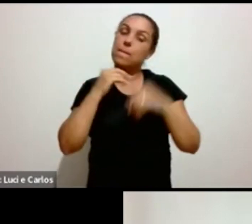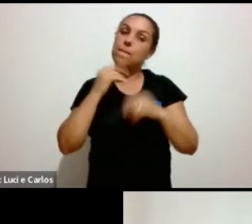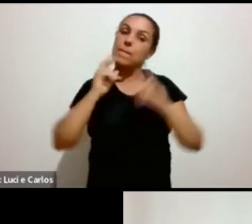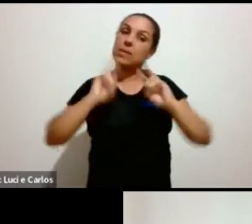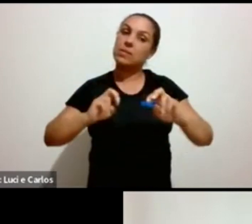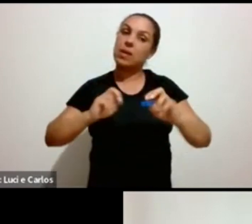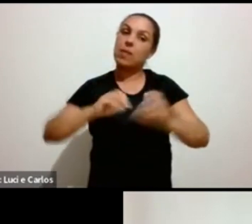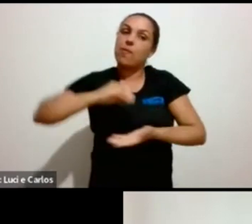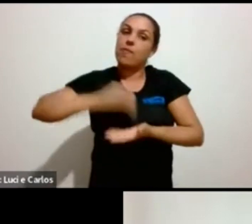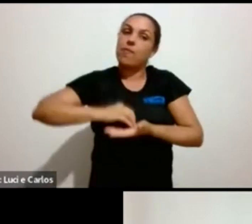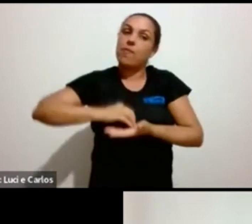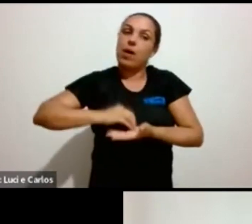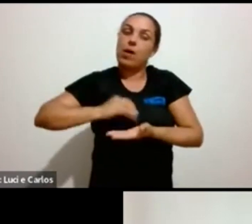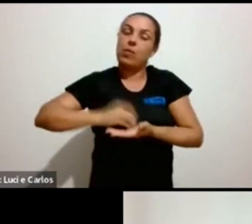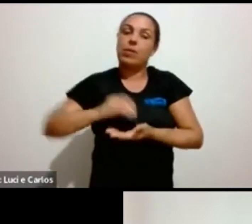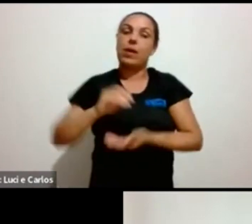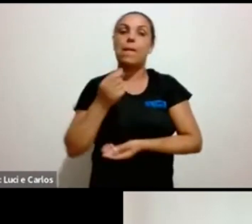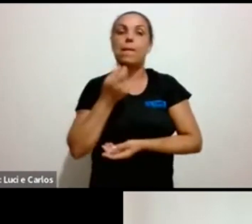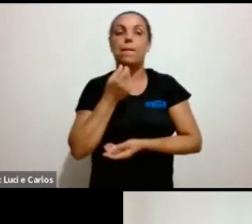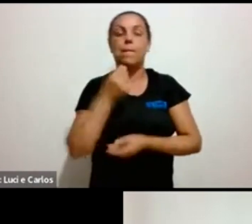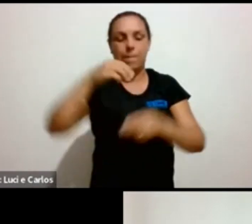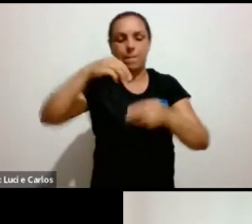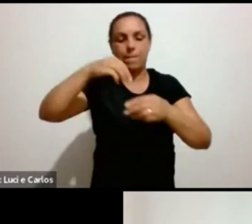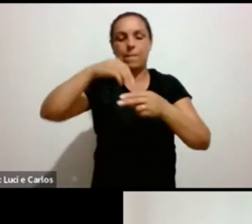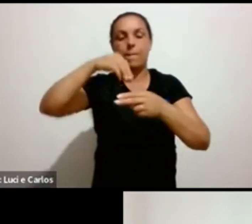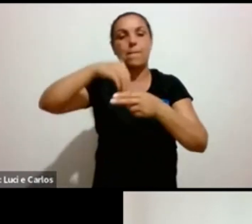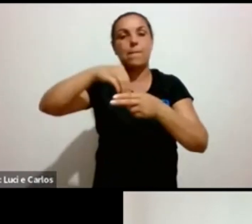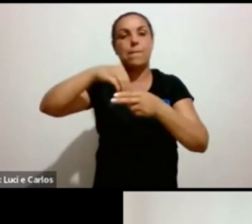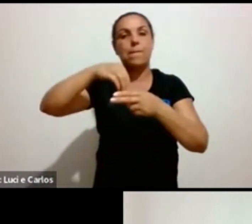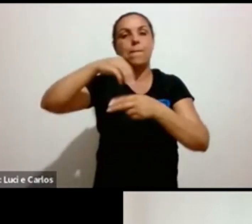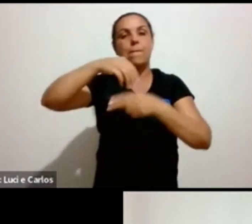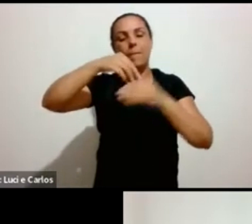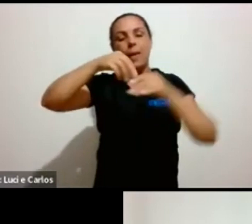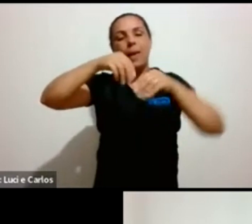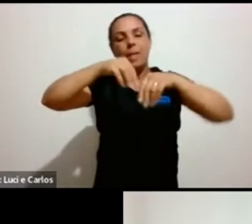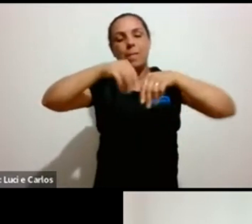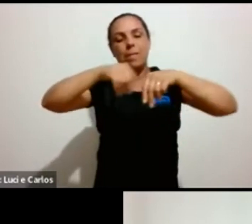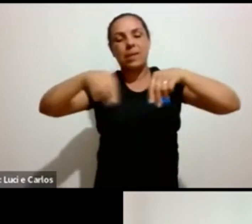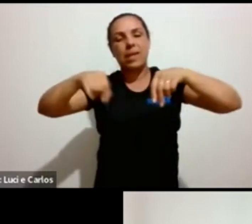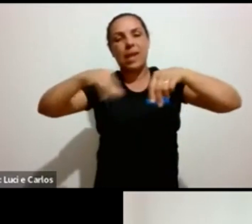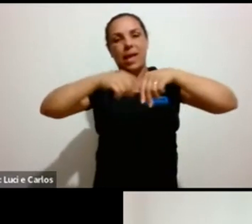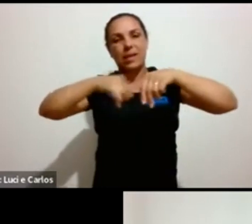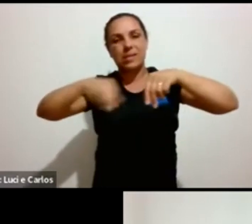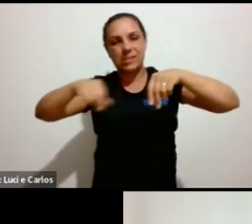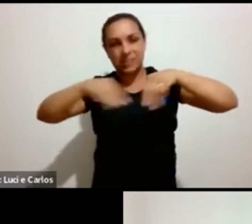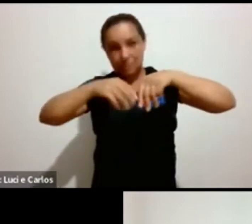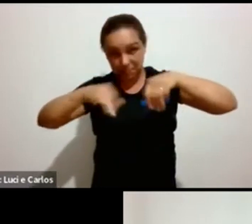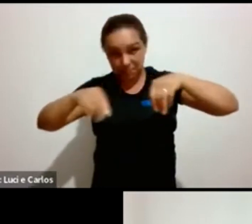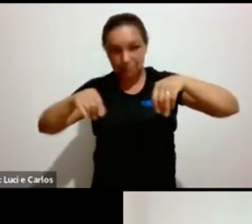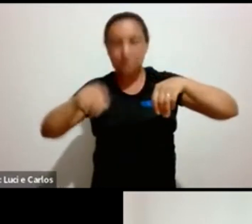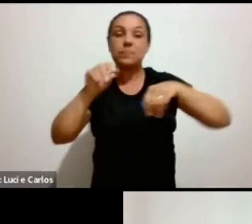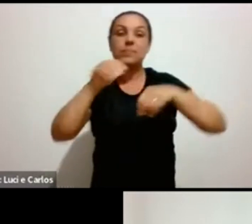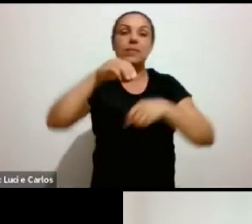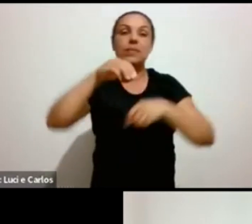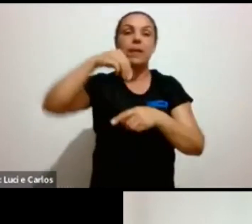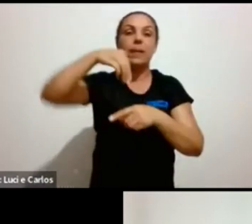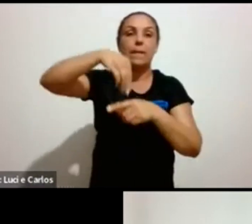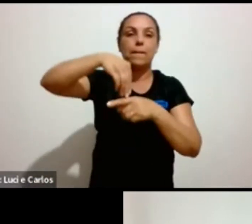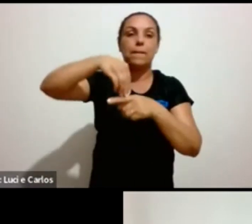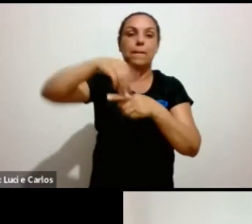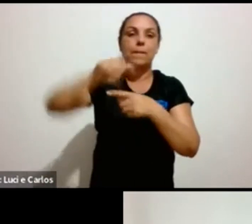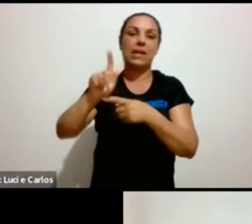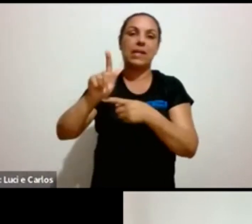vai aprender aqui nessa live a rica fonte de magnésio de forma natural que você vai poder ter. Tá